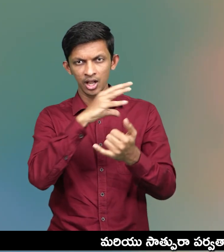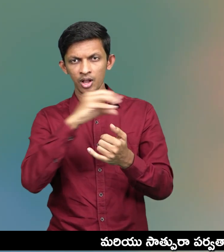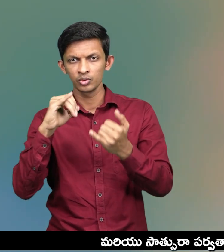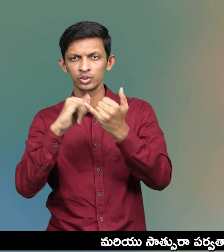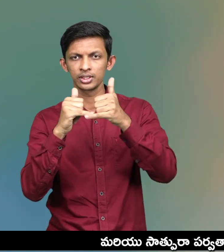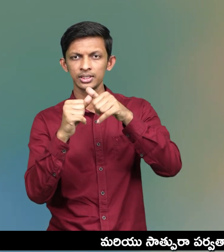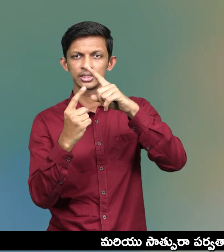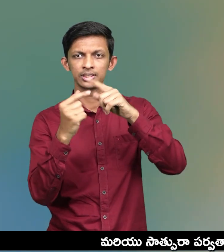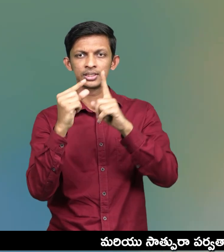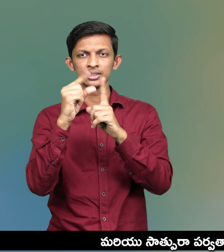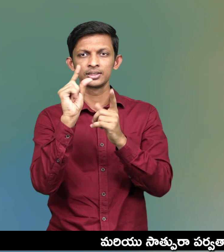విలీనం.